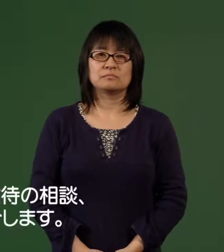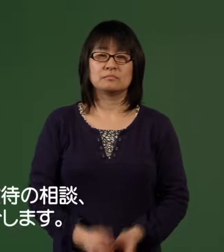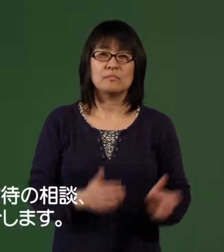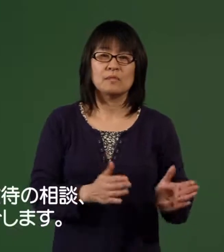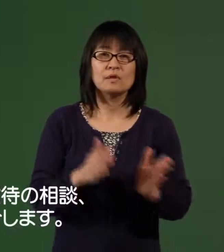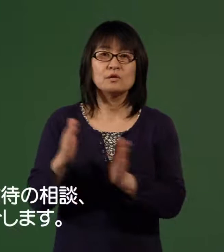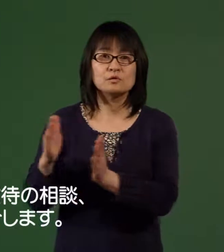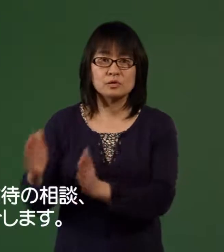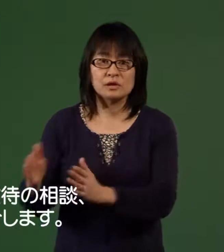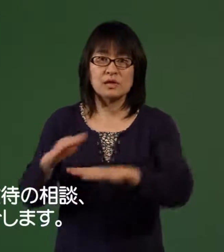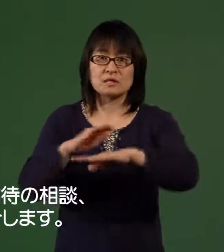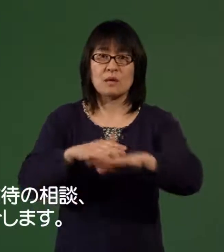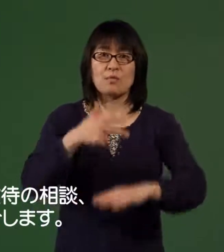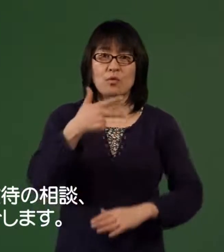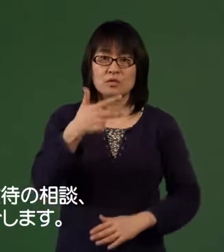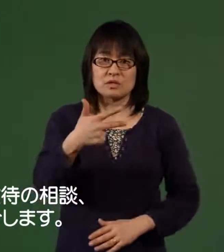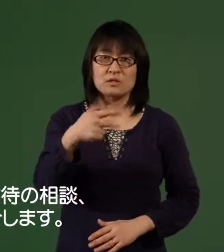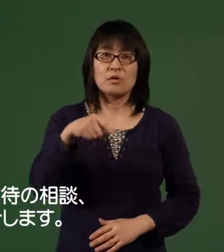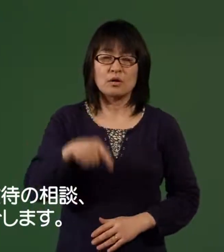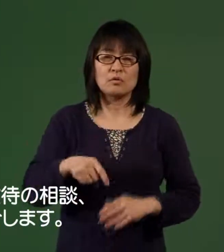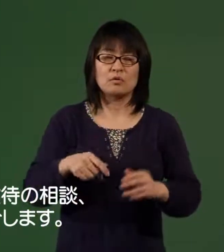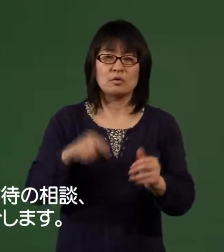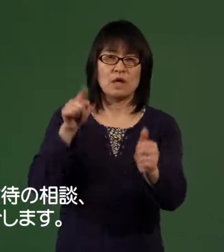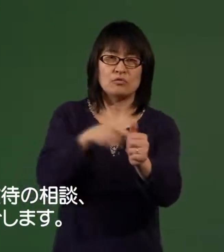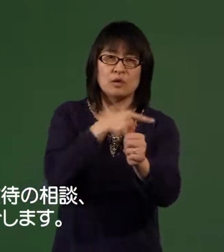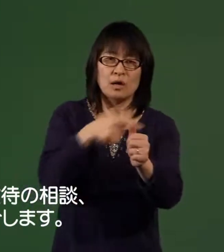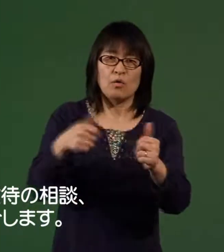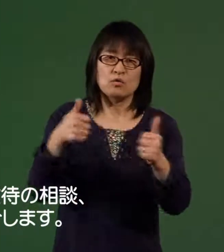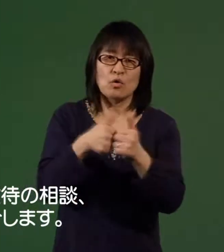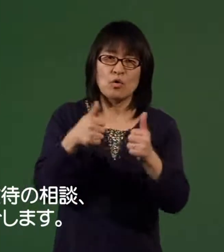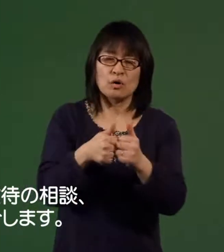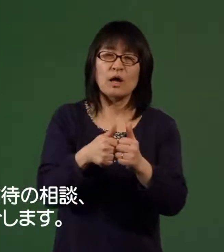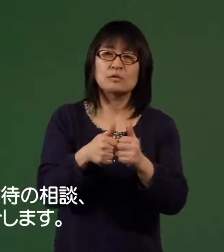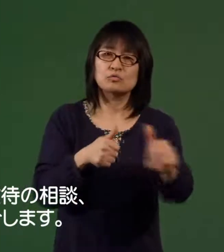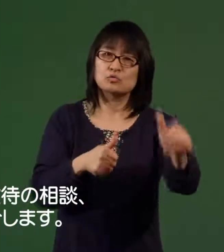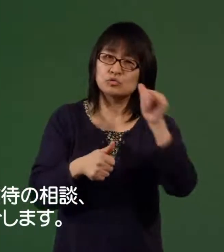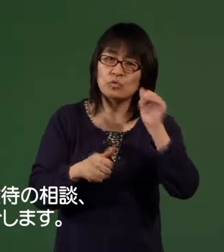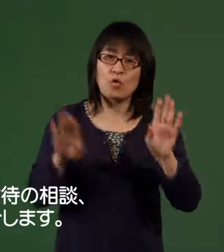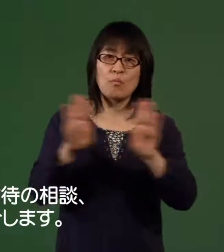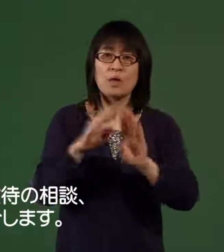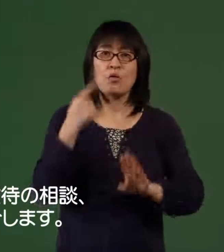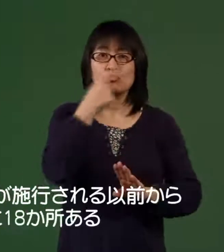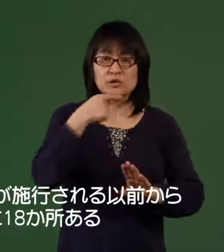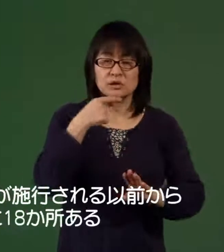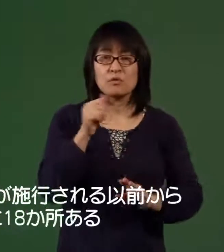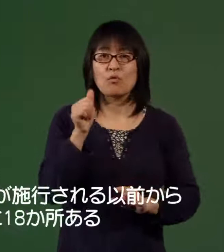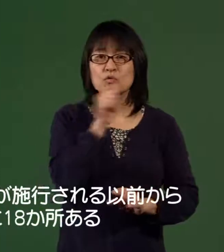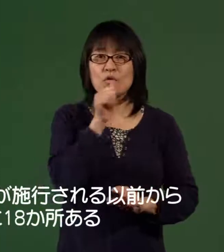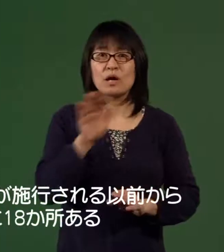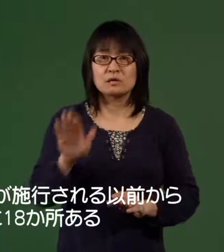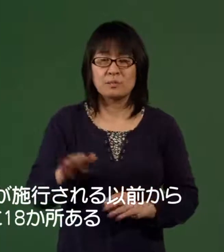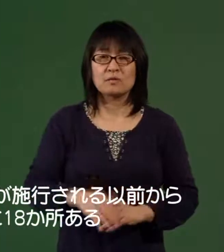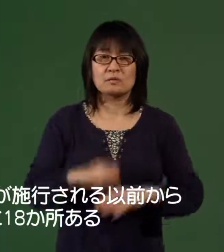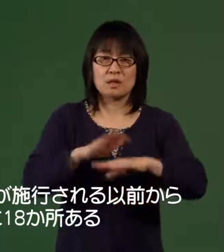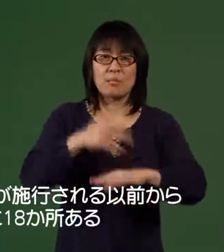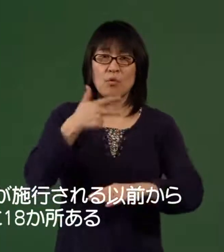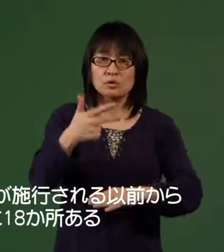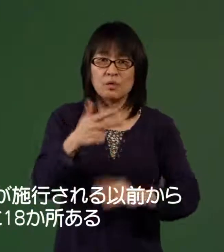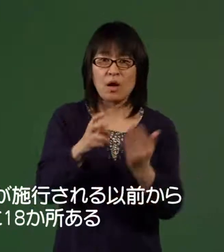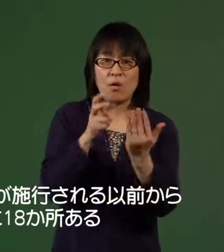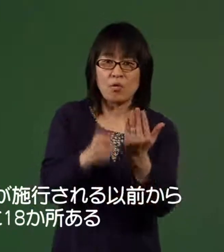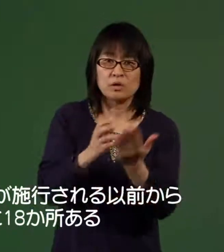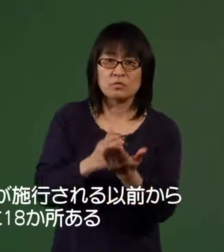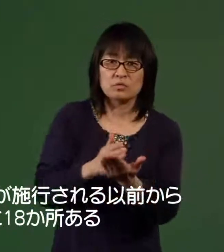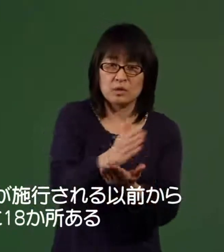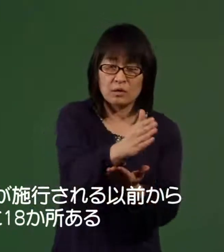次に札幌市における虐待の相談通報窓口をご紹介します札幌市では法律が施行